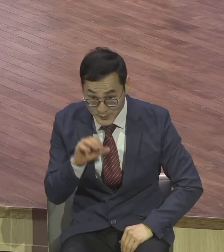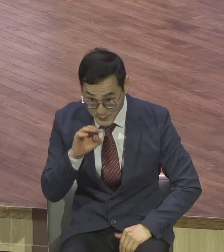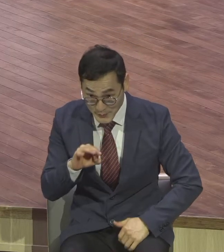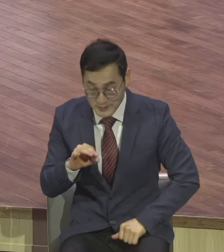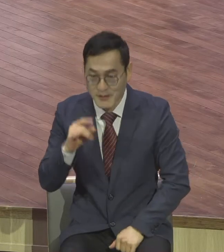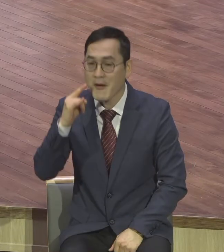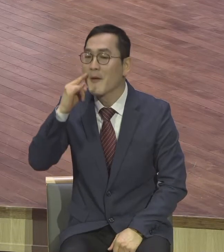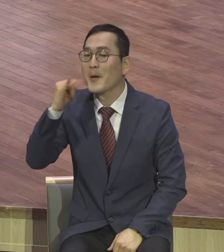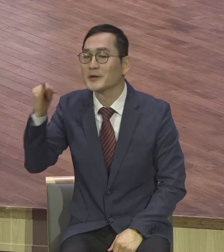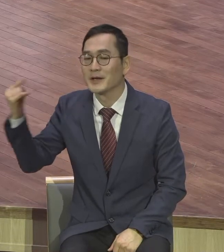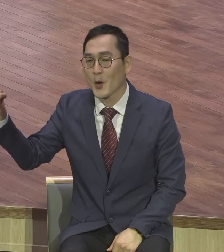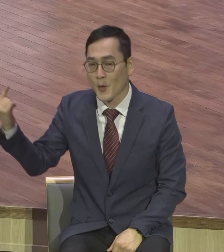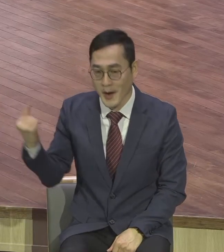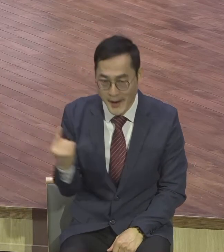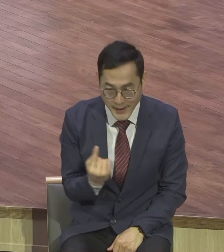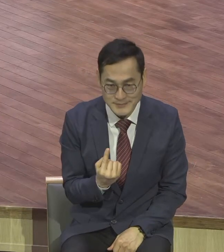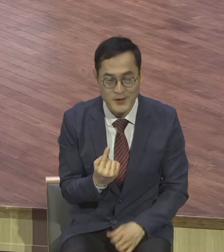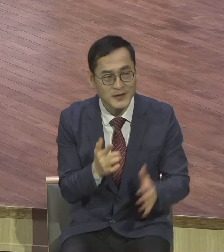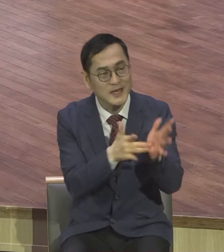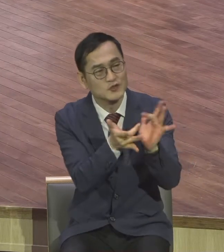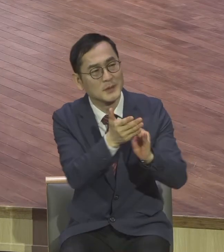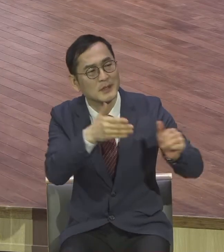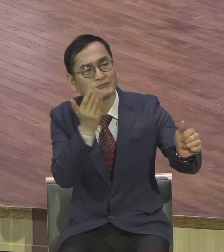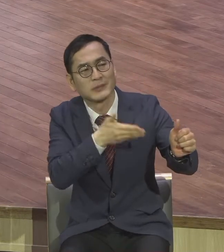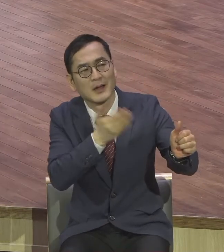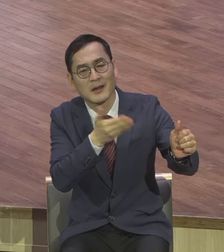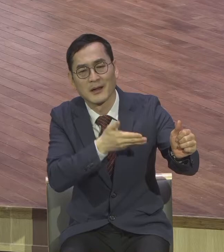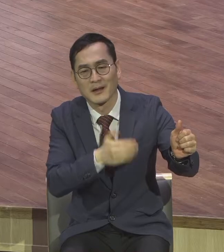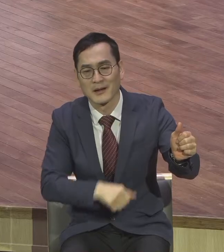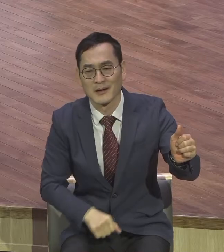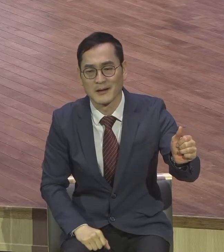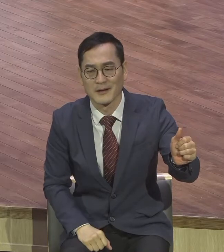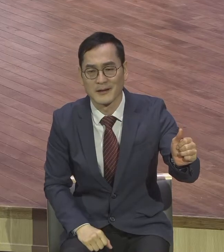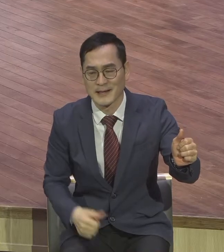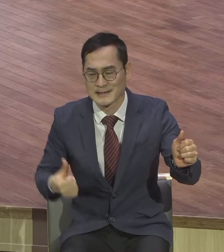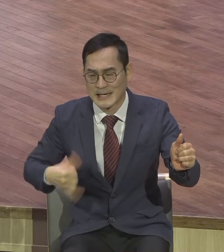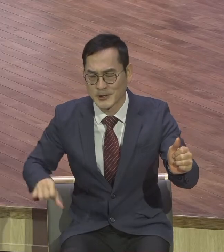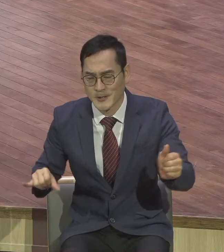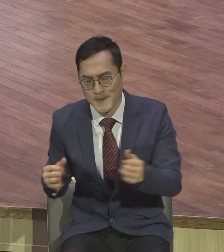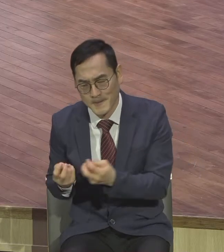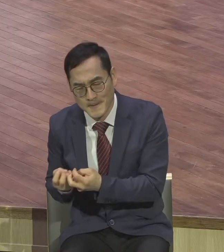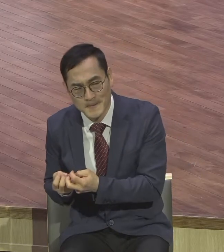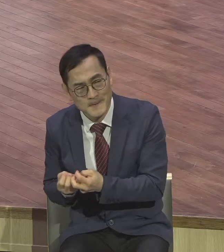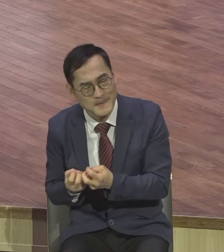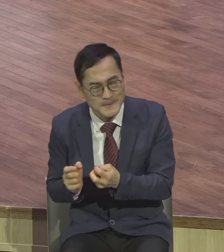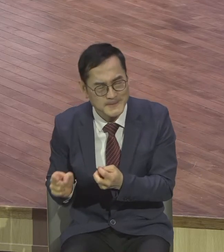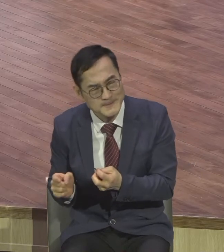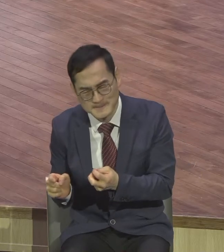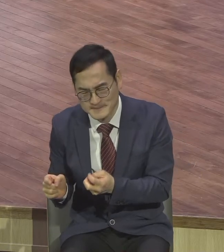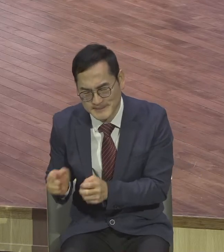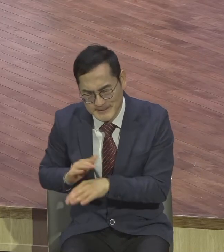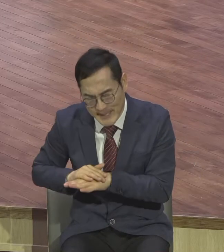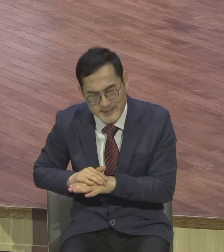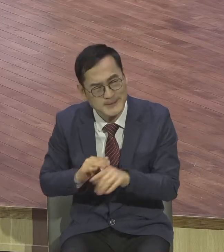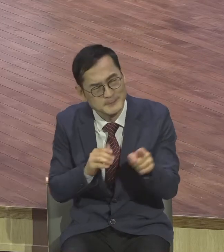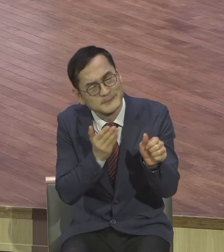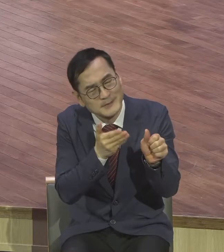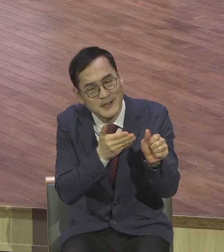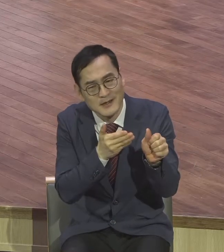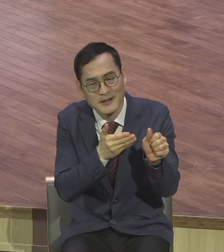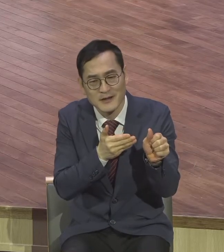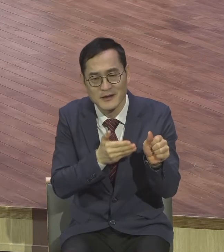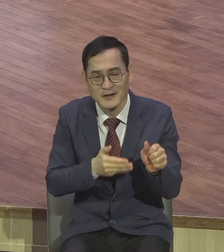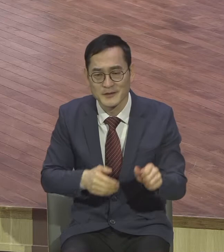뭐 하느냐? 치맛바람을 일으켜요. 치맛바람. 그건 내용입니다. 본문에 보면 세배대